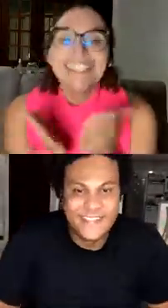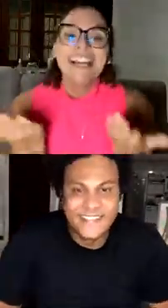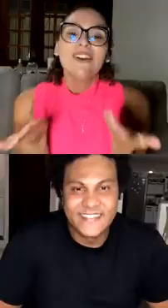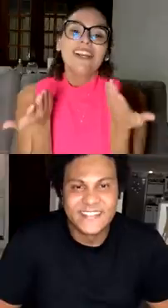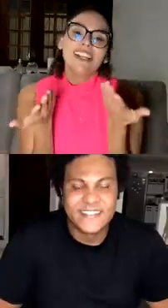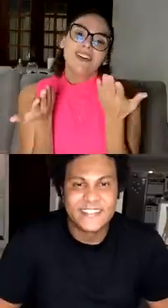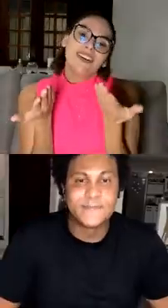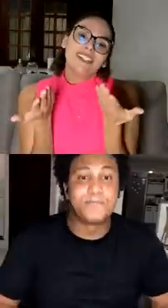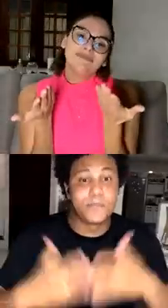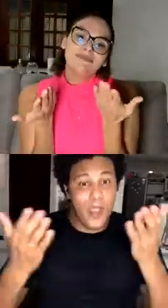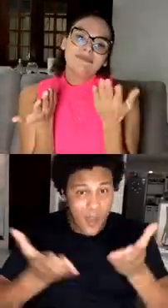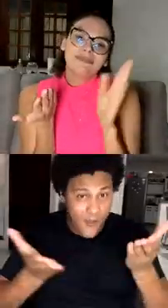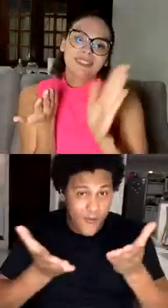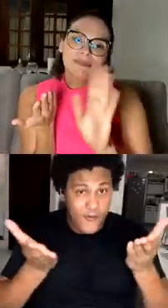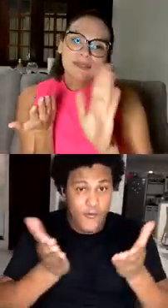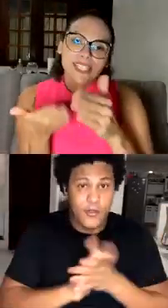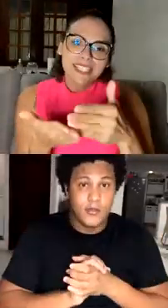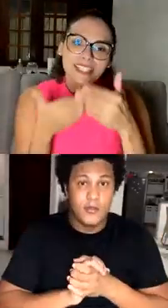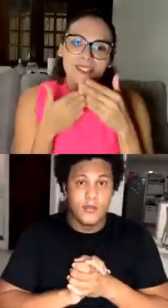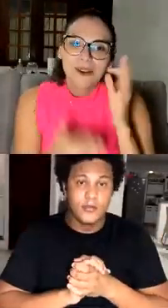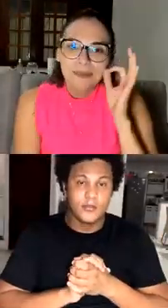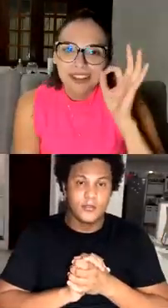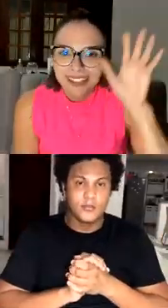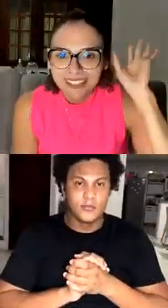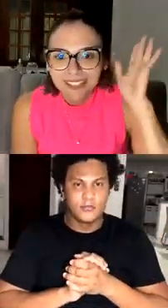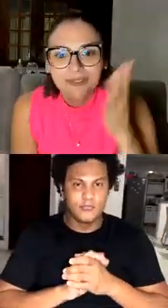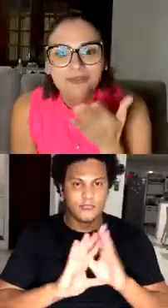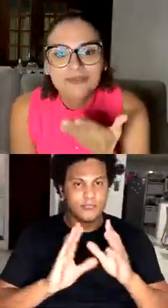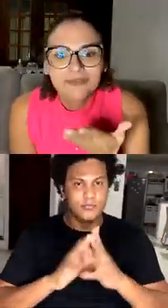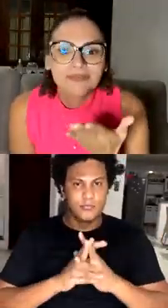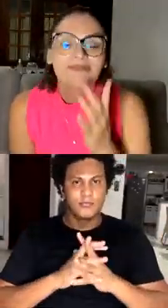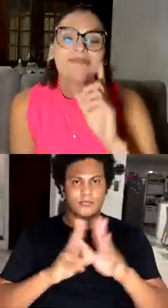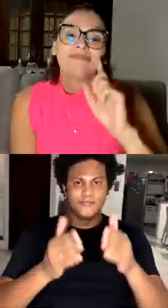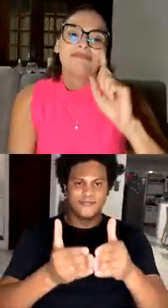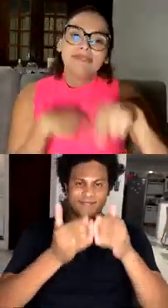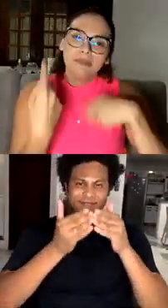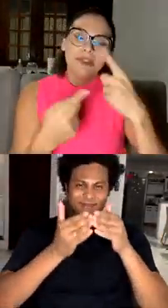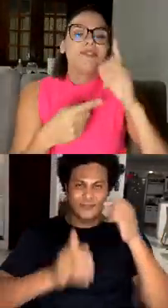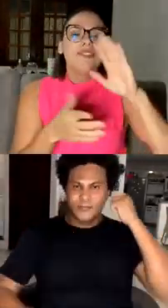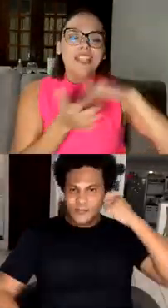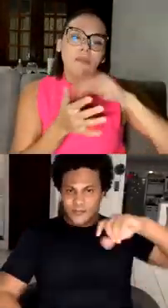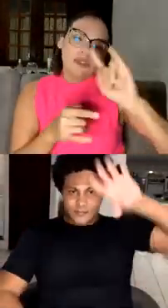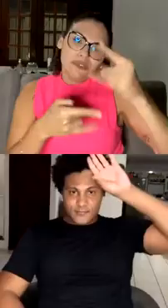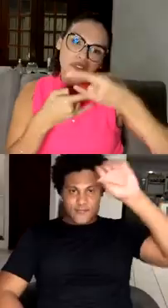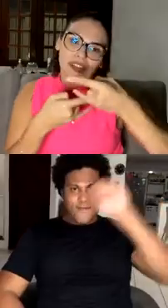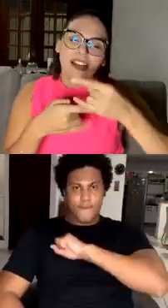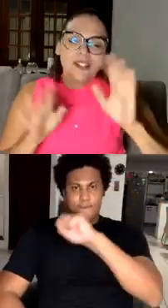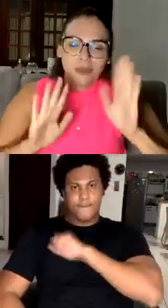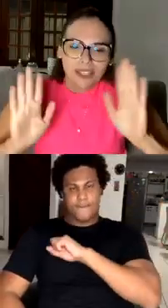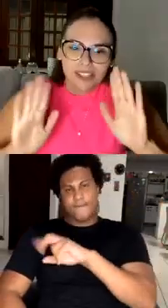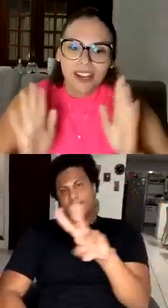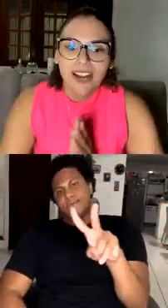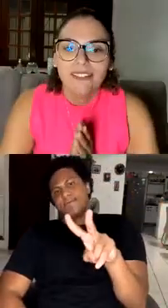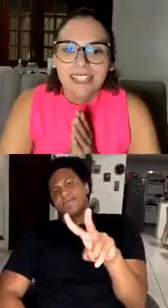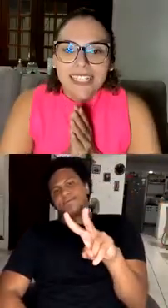E aí eu queria agora pedir licença, Roberto. Depois, no final, pode voltar, só para dar tchau.